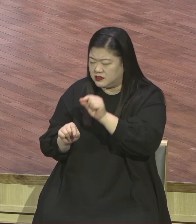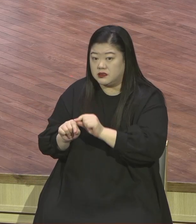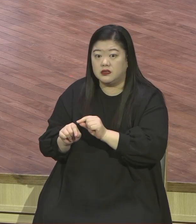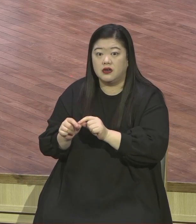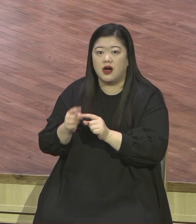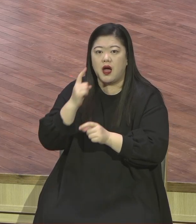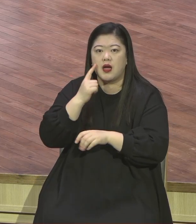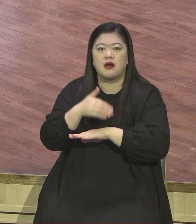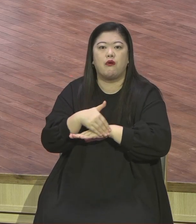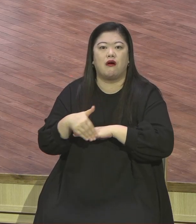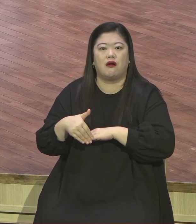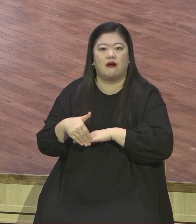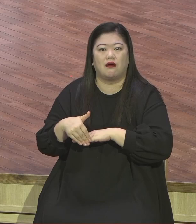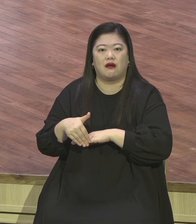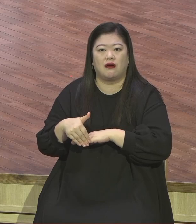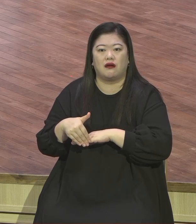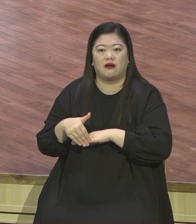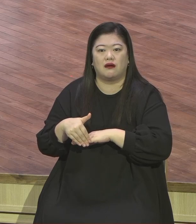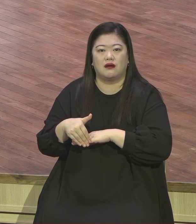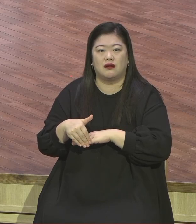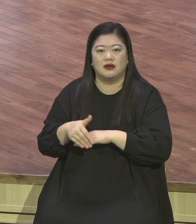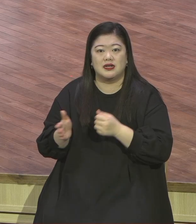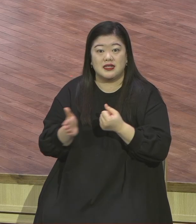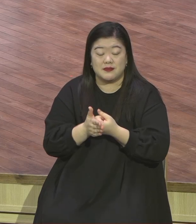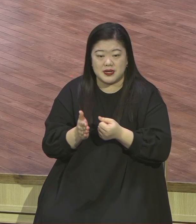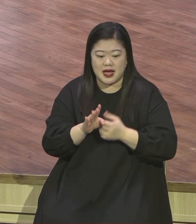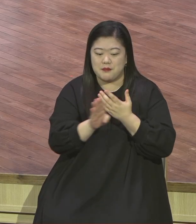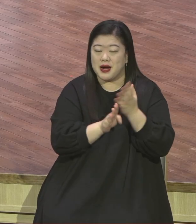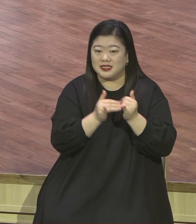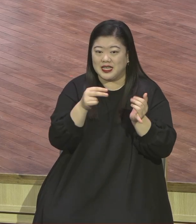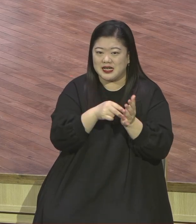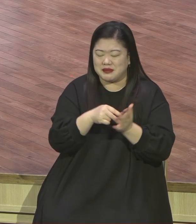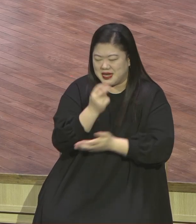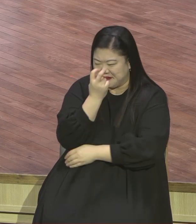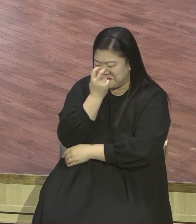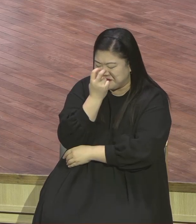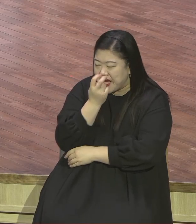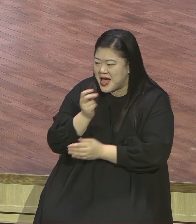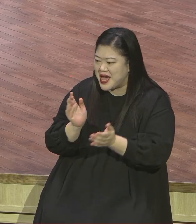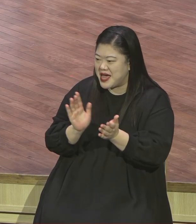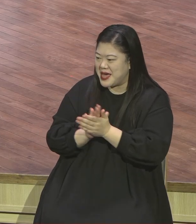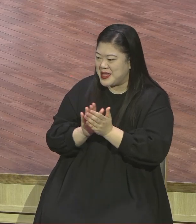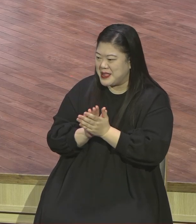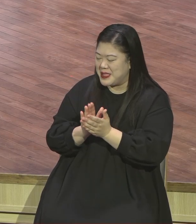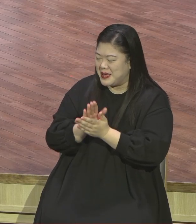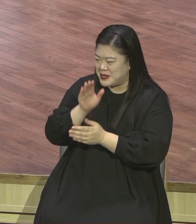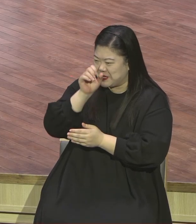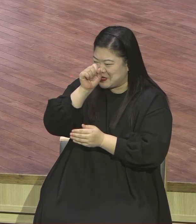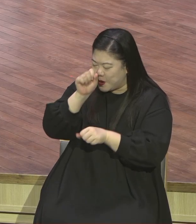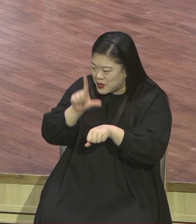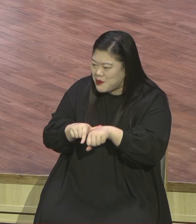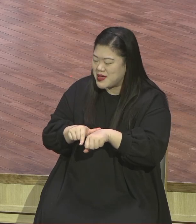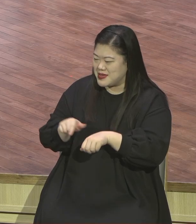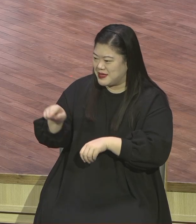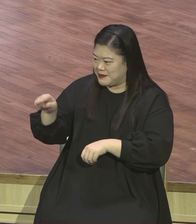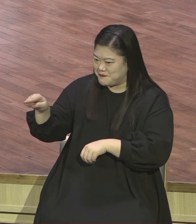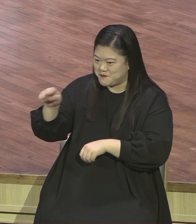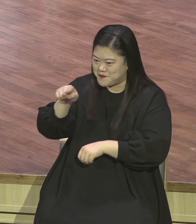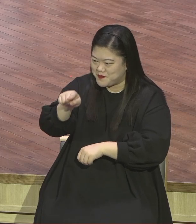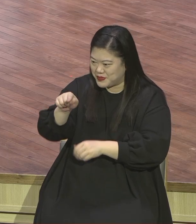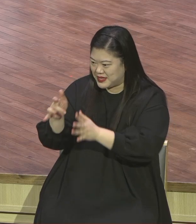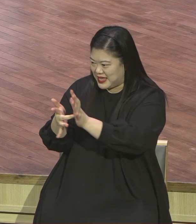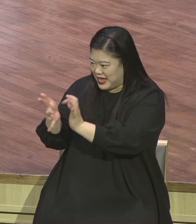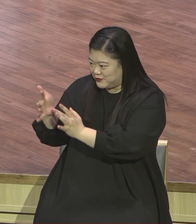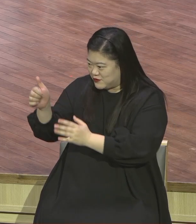그러니 이들에게 지금 예수가 걸려드린 겁니다. 올무가 됐어요. 바르시인들은